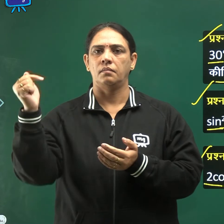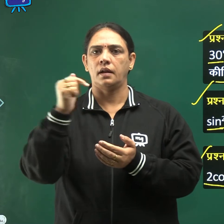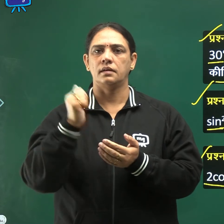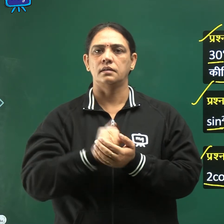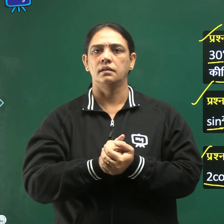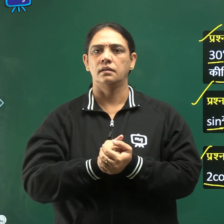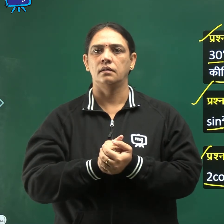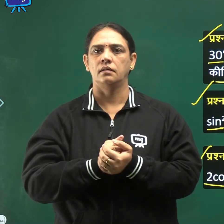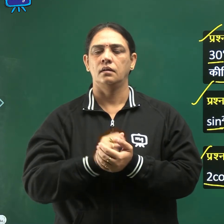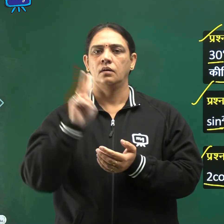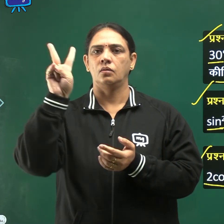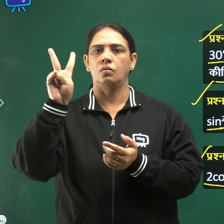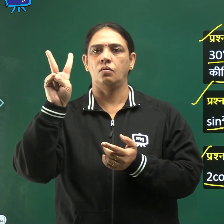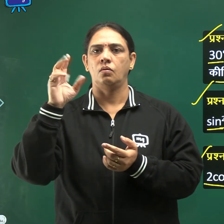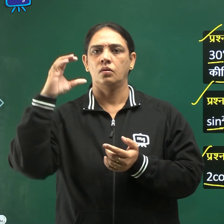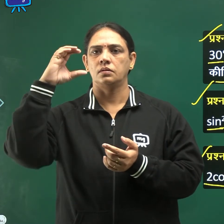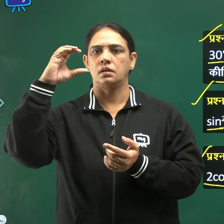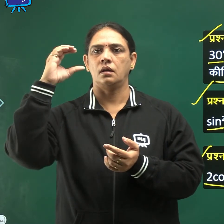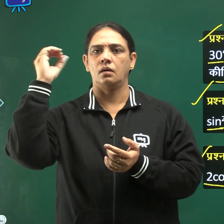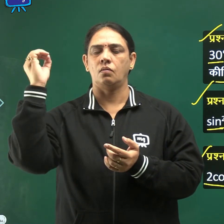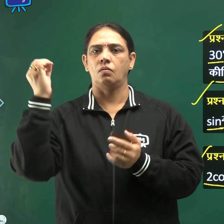माइनस 2 कॉस